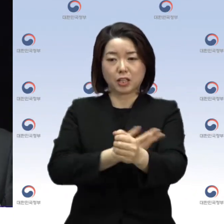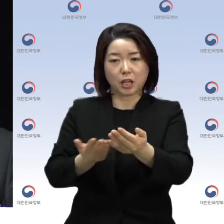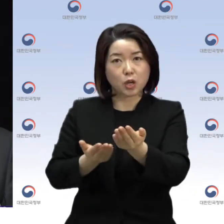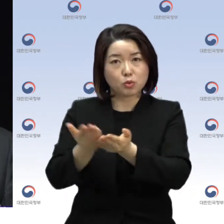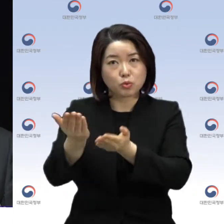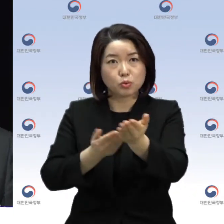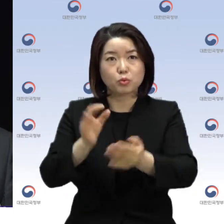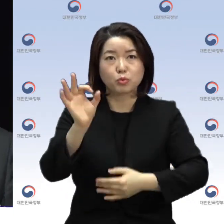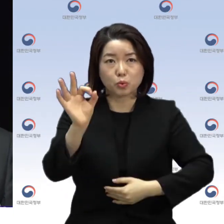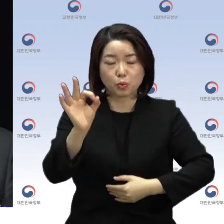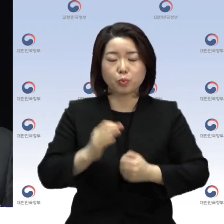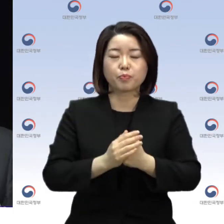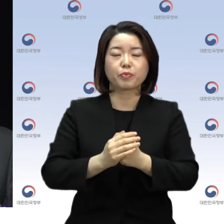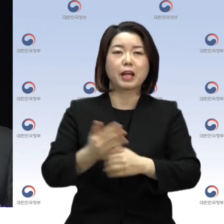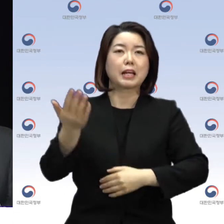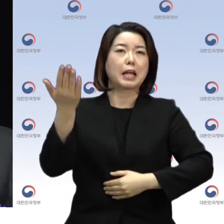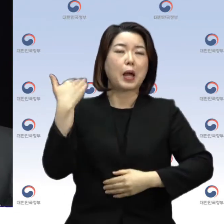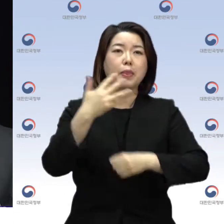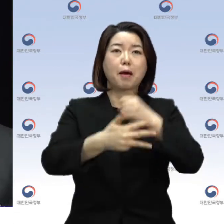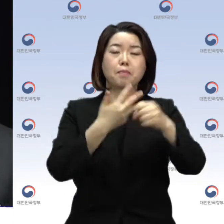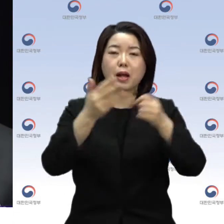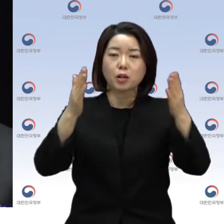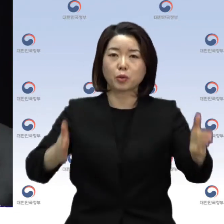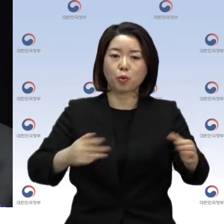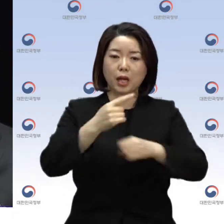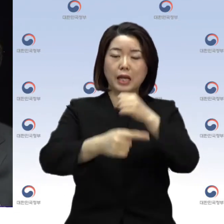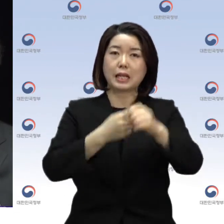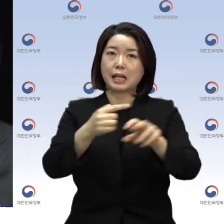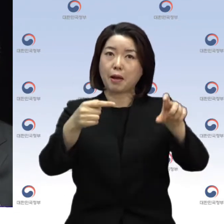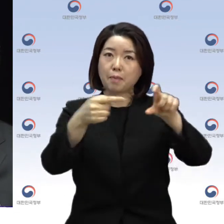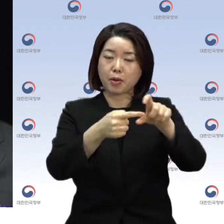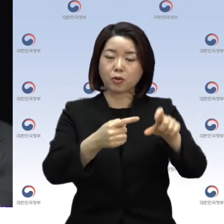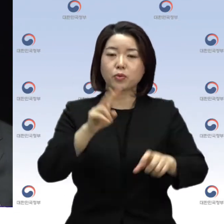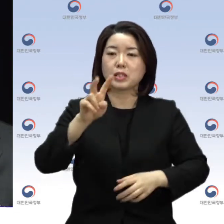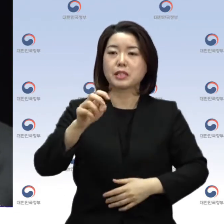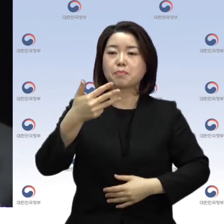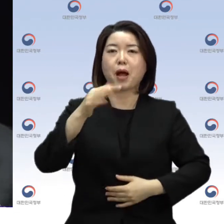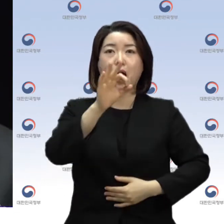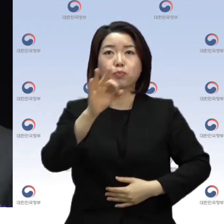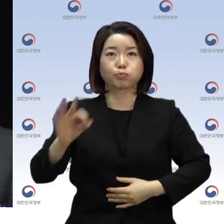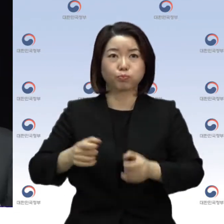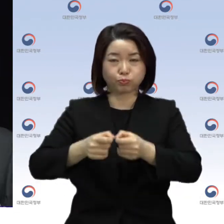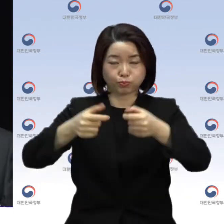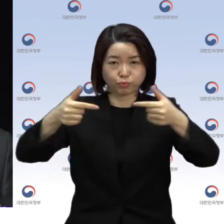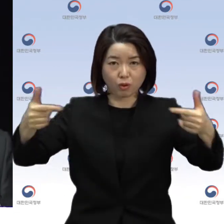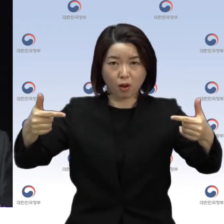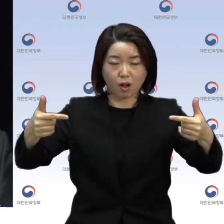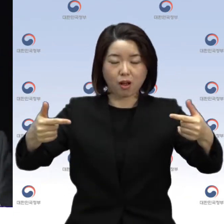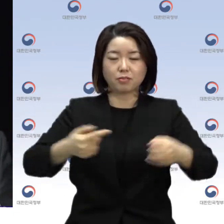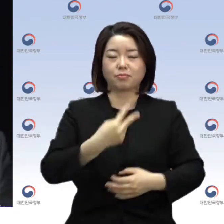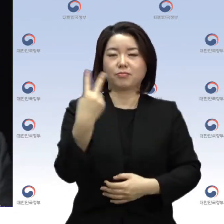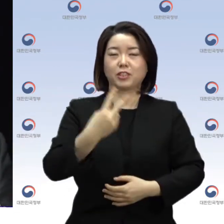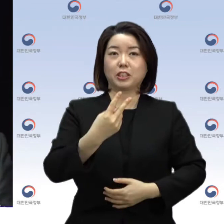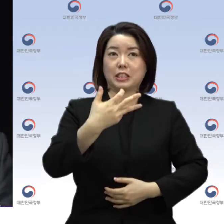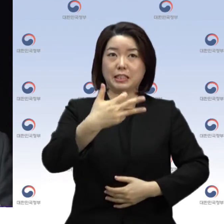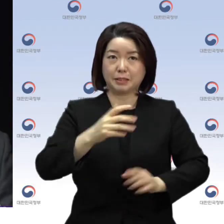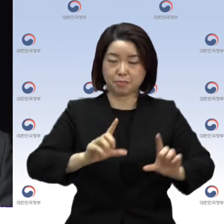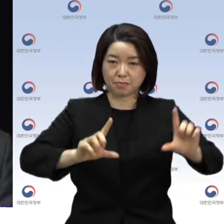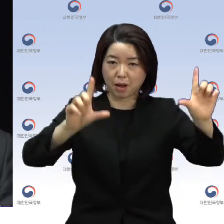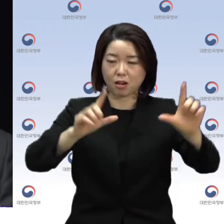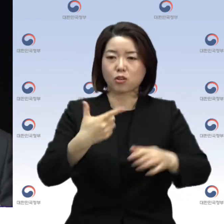저작권 수출액은 지난 8년간 연평균 28%씩 증가해서